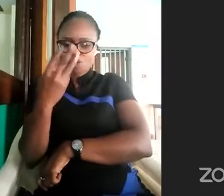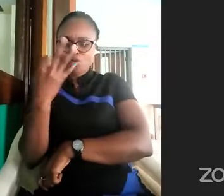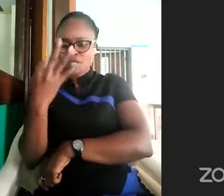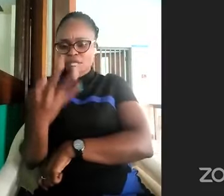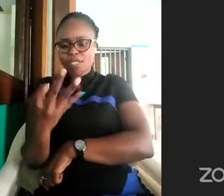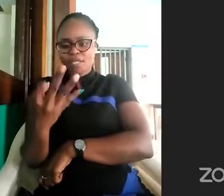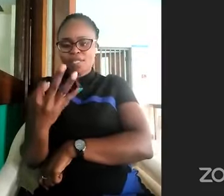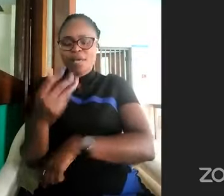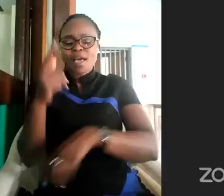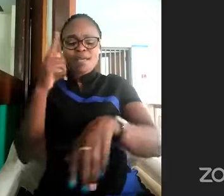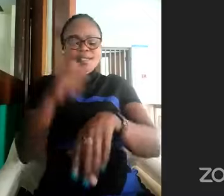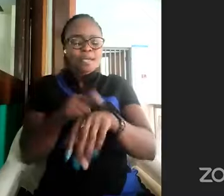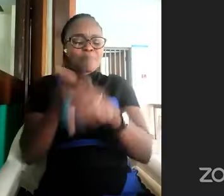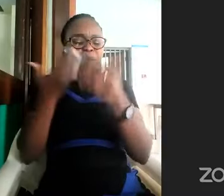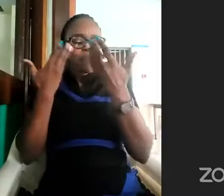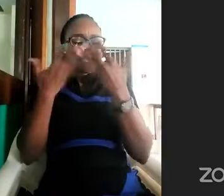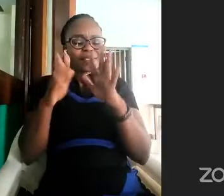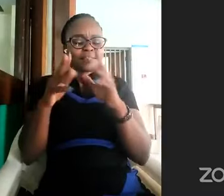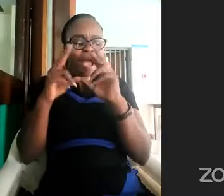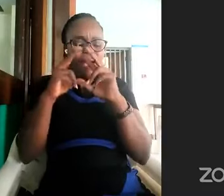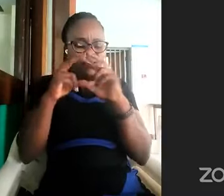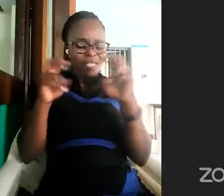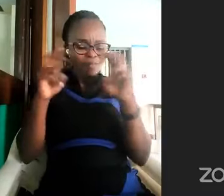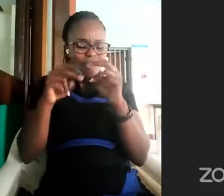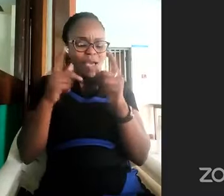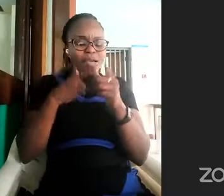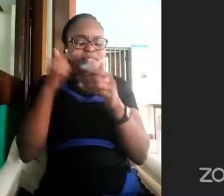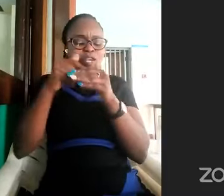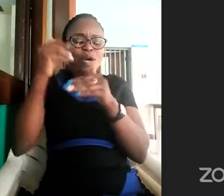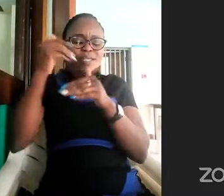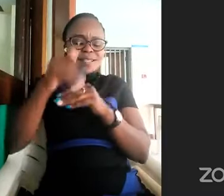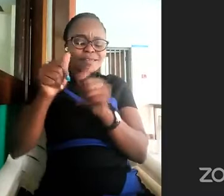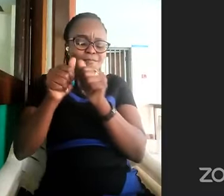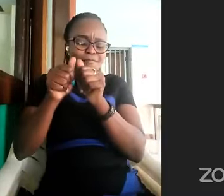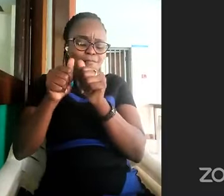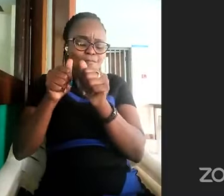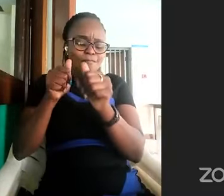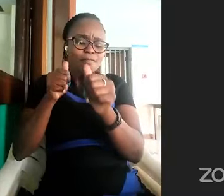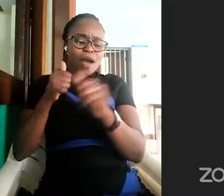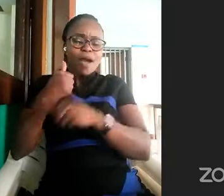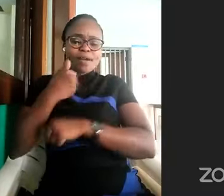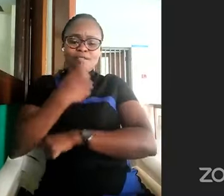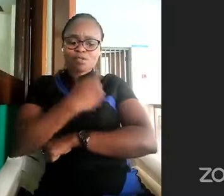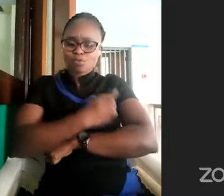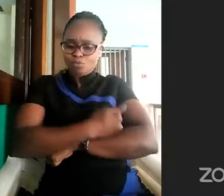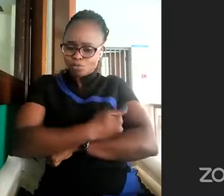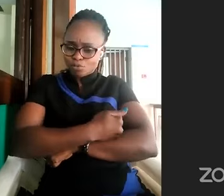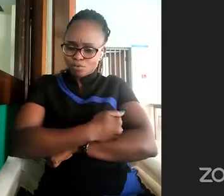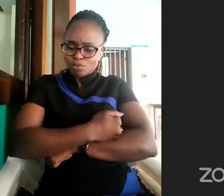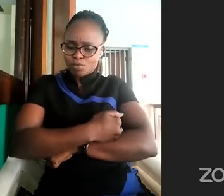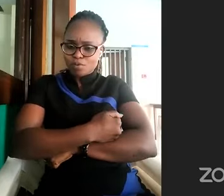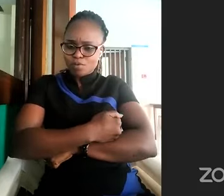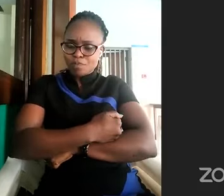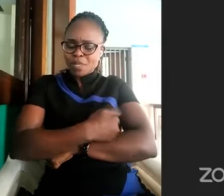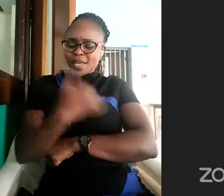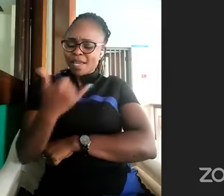assessment, unatumwa shule ya mbali. Hiyo shule ya mbali, mwanamke mlemavu hawezi afford